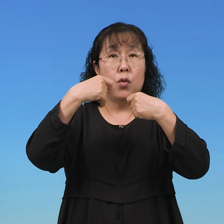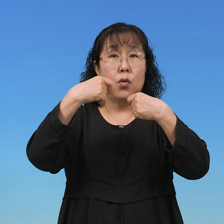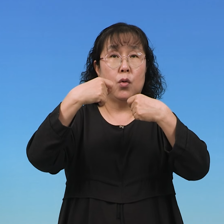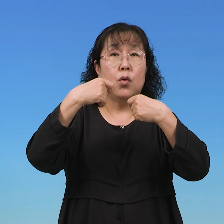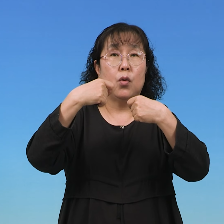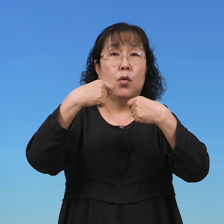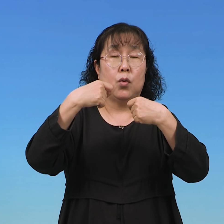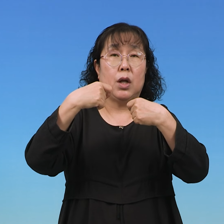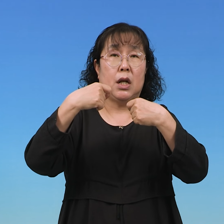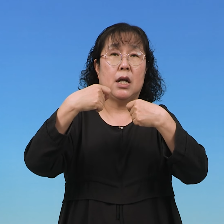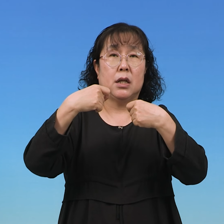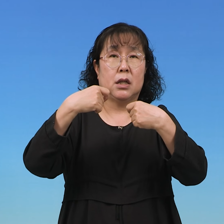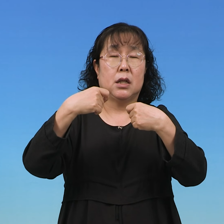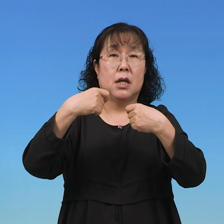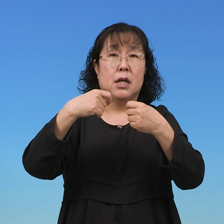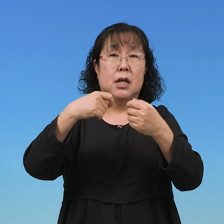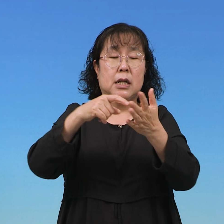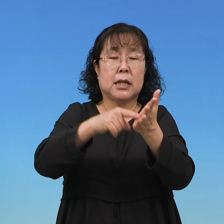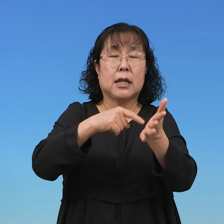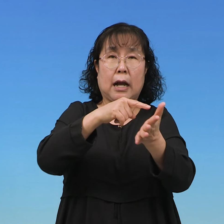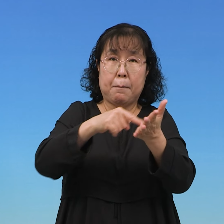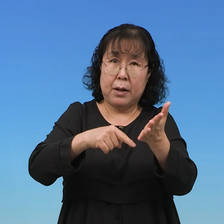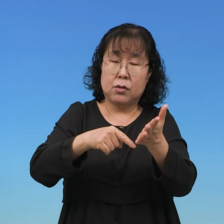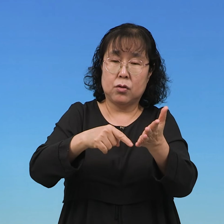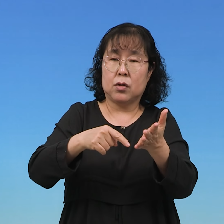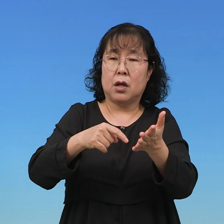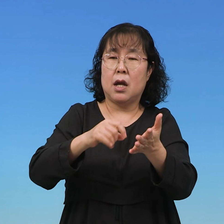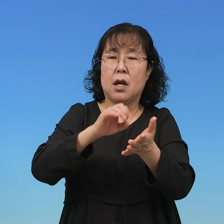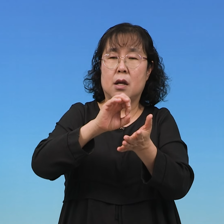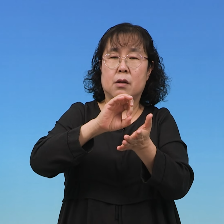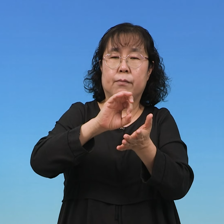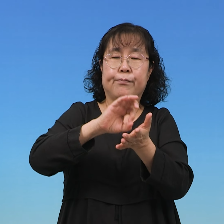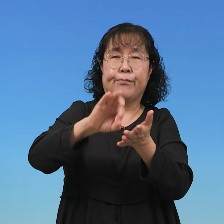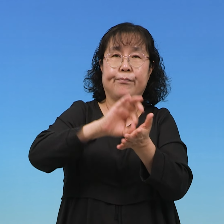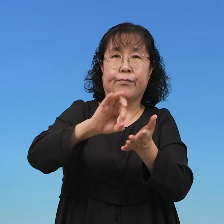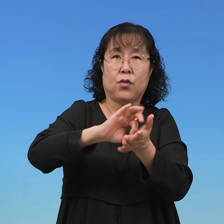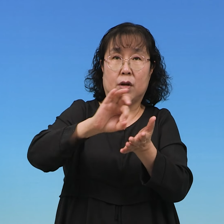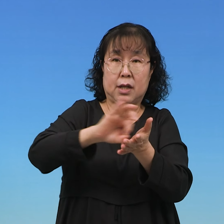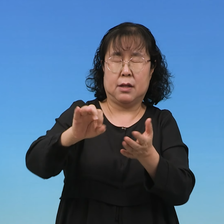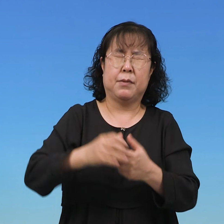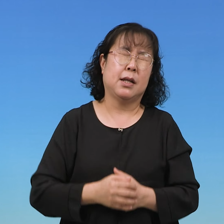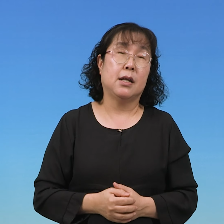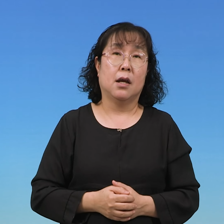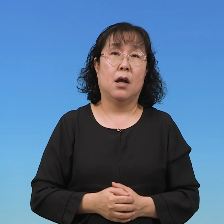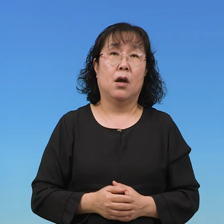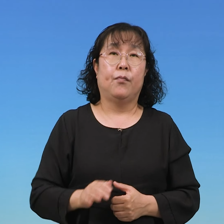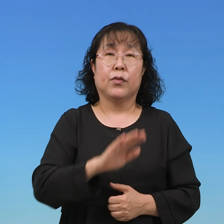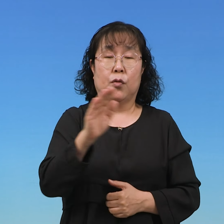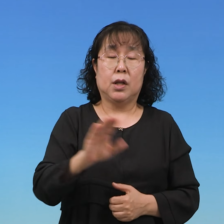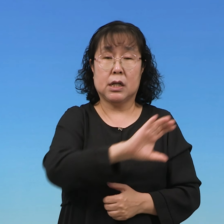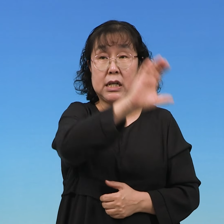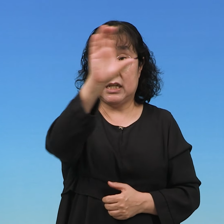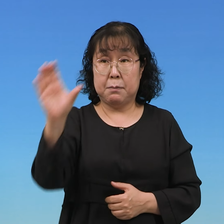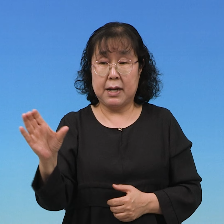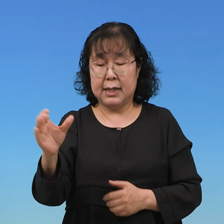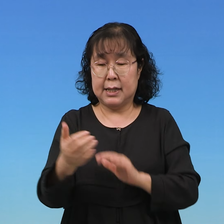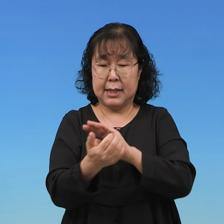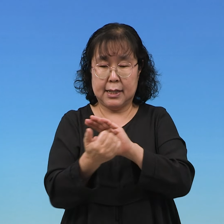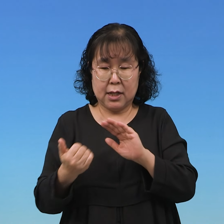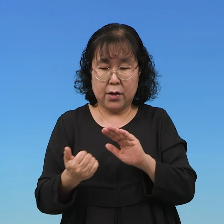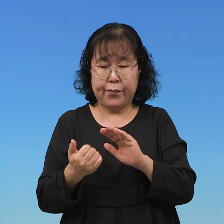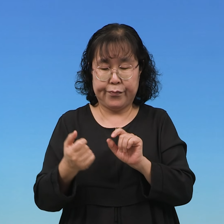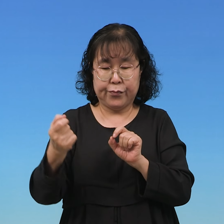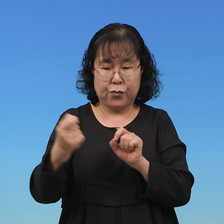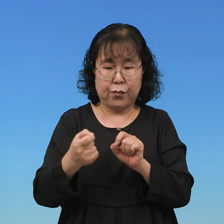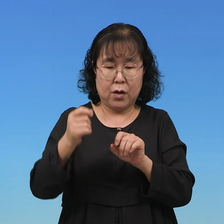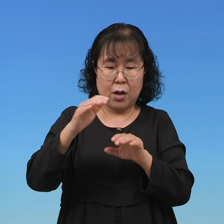아버지의 눈물이라는 이 대가지불. 이제 성탄절을 앞두고 있잖아요. 매년